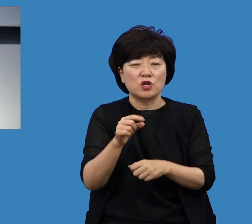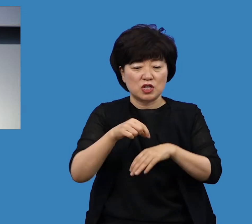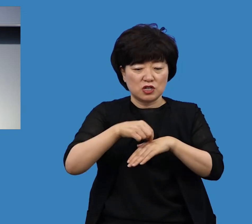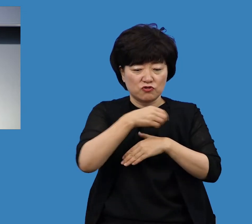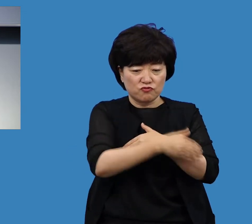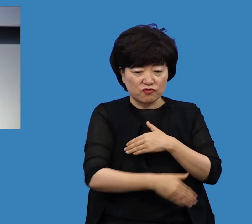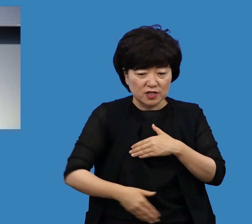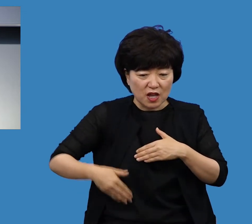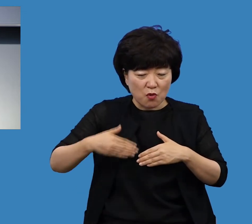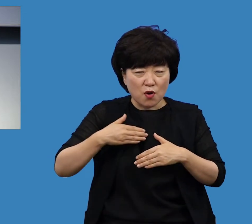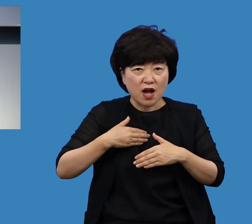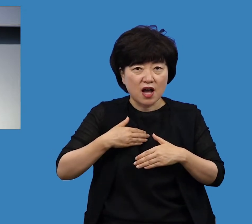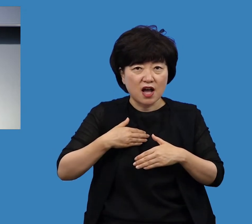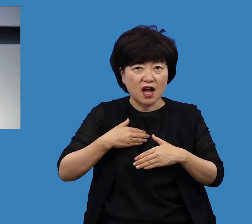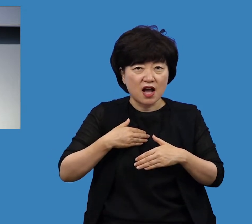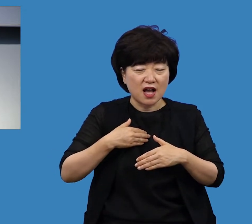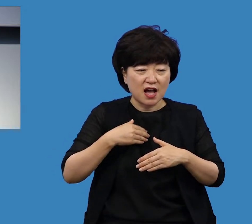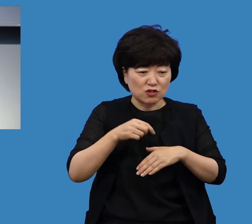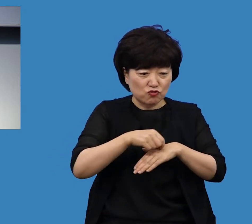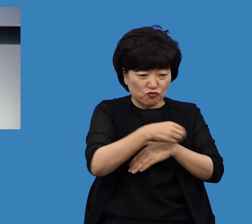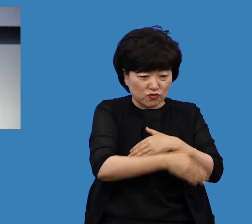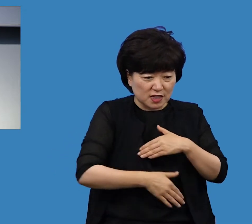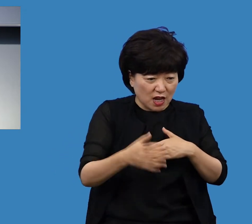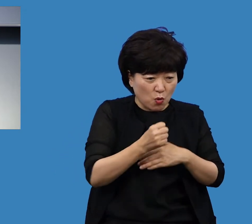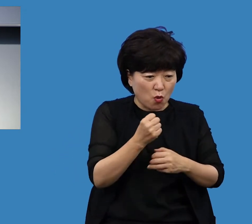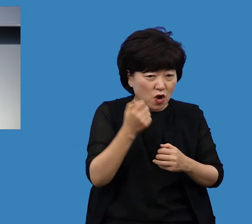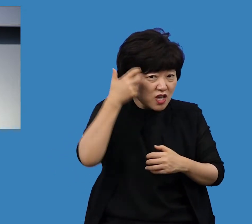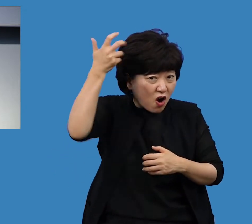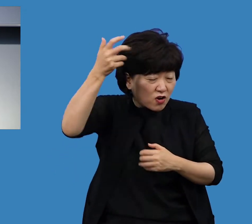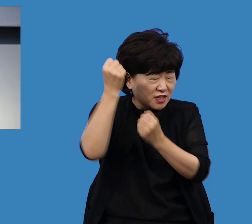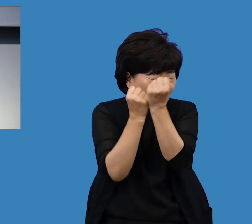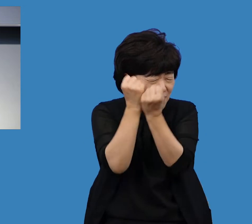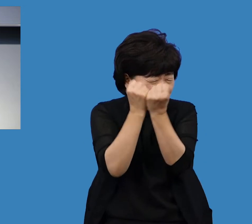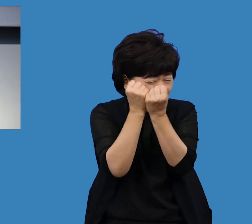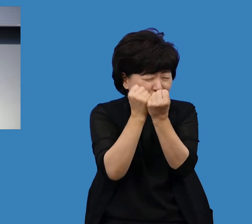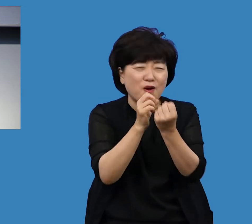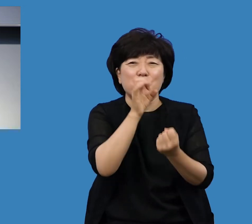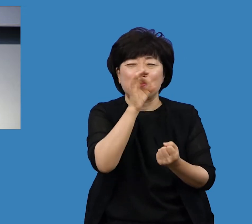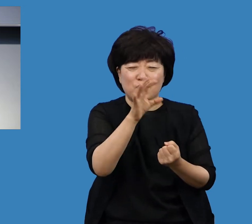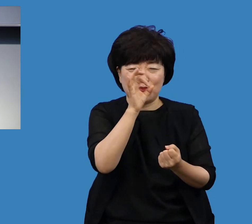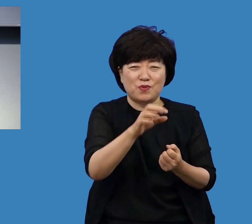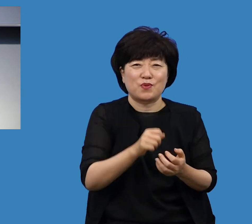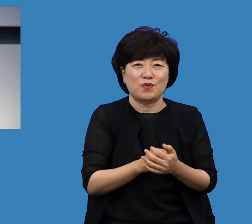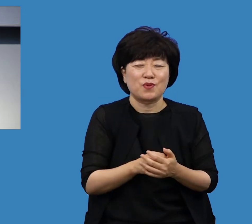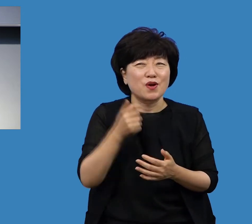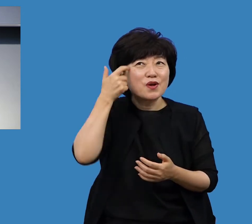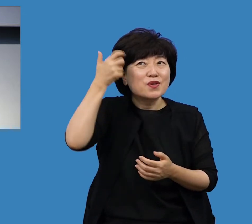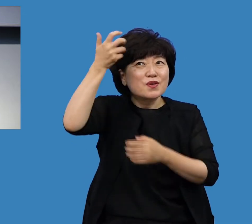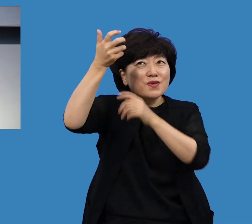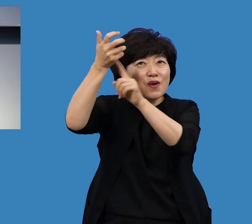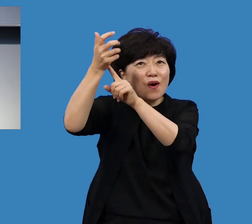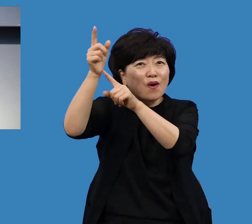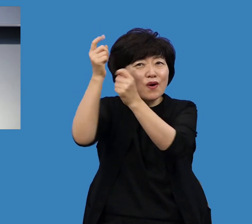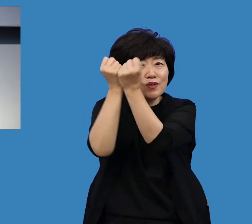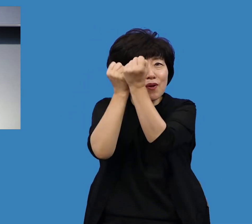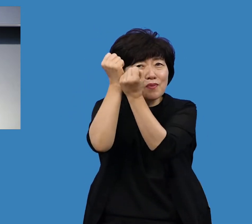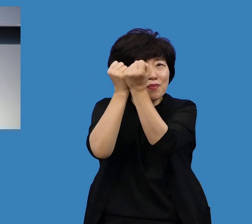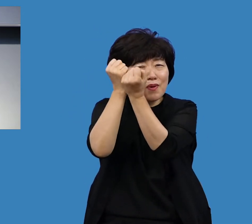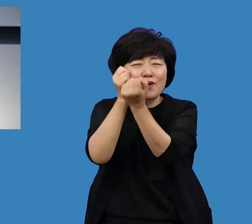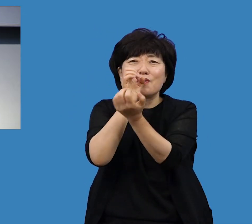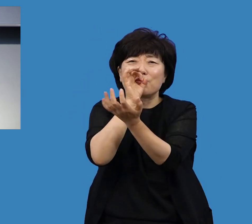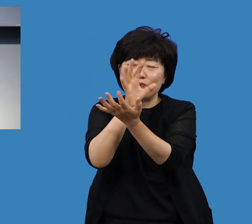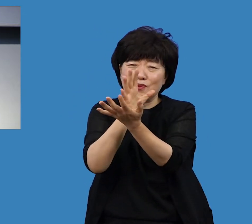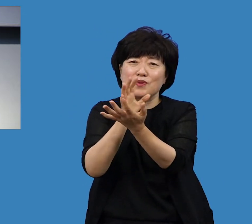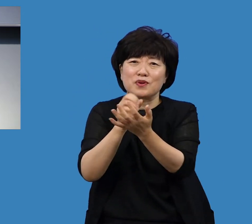육체와 혼의 논리와 말로는 다 설명할 수 없는 게 영이라는 거예요. 그래서 영이 뭐냐 이걸 설명한다고 하는 것은 굉장히 어렵습니다. 그래서